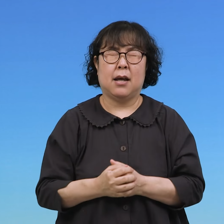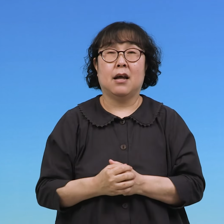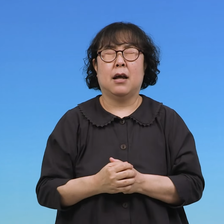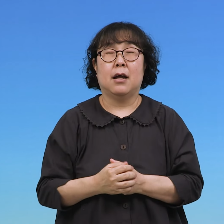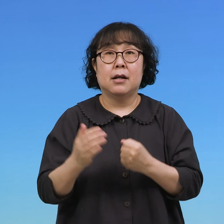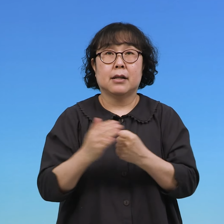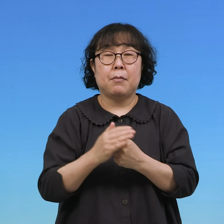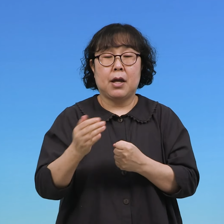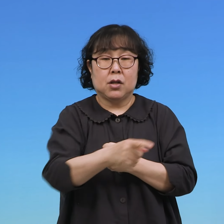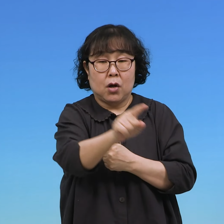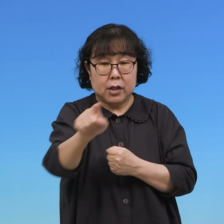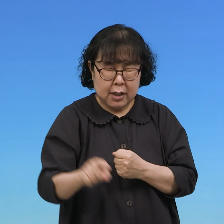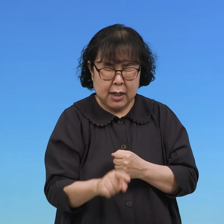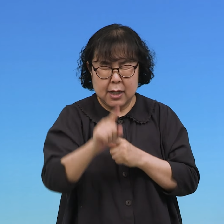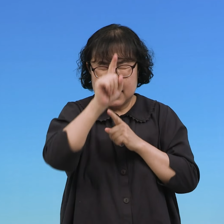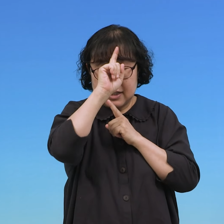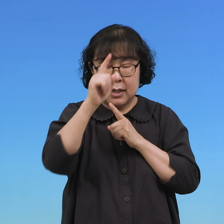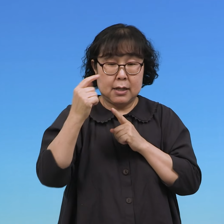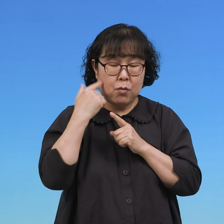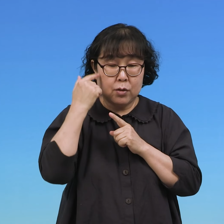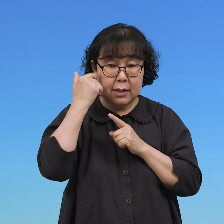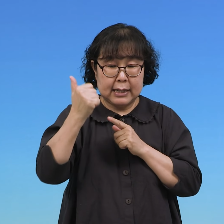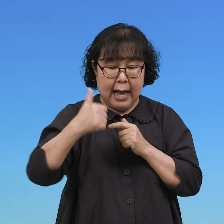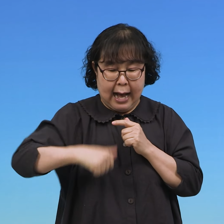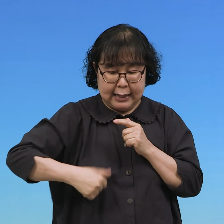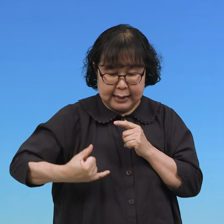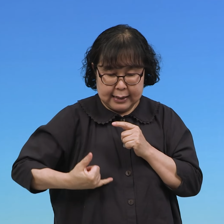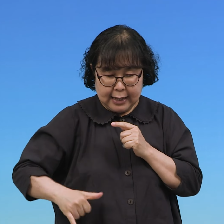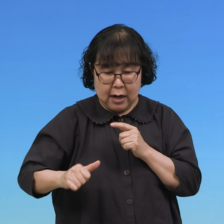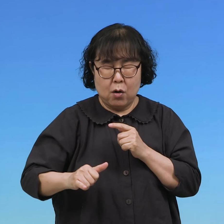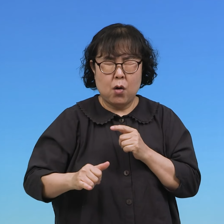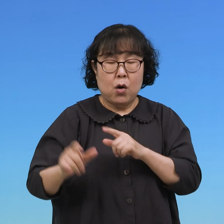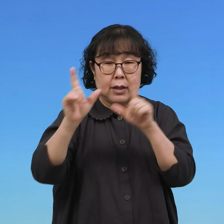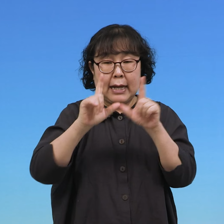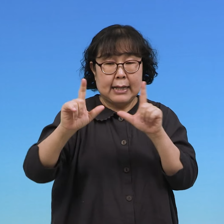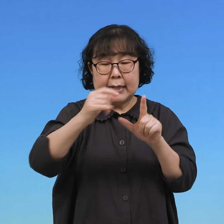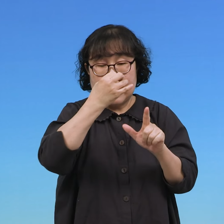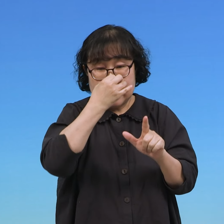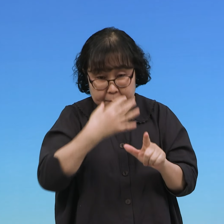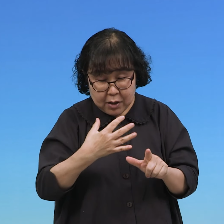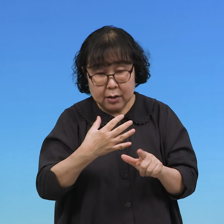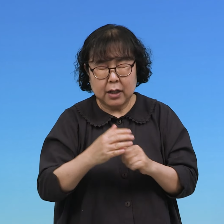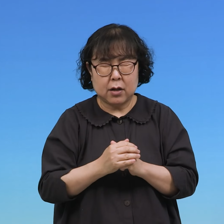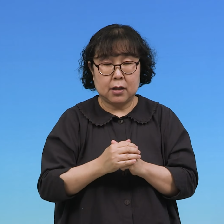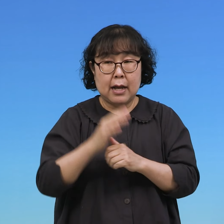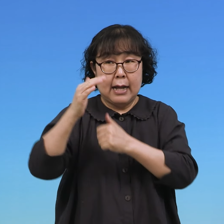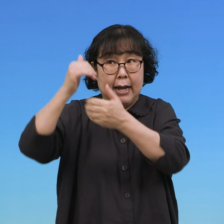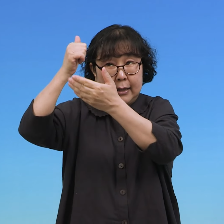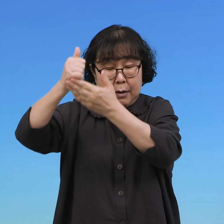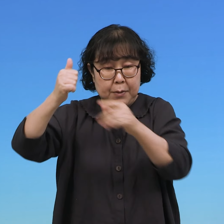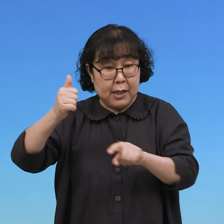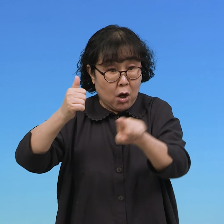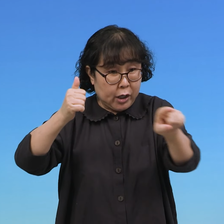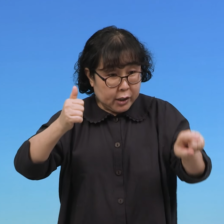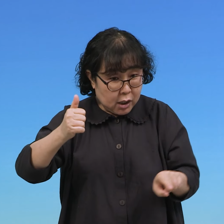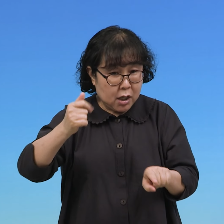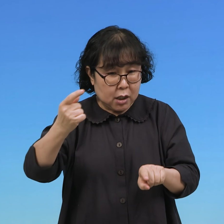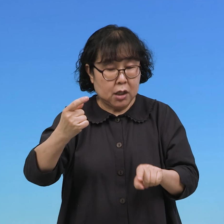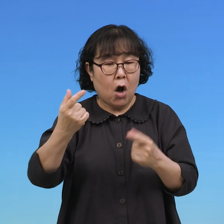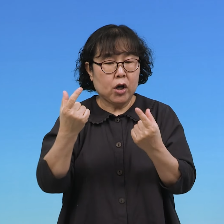목사 아들로 딸로 사는 게 불편하고 힘들었다면 하나님은 그만큼 너희들을 귀하게 보신다는